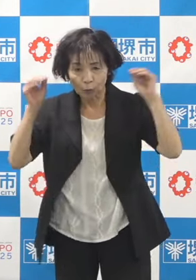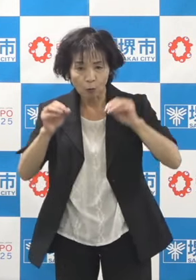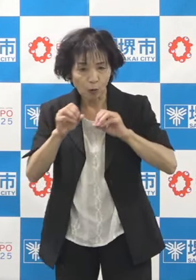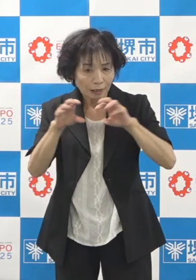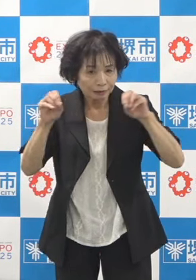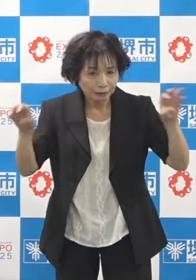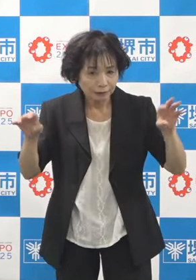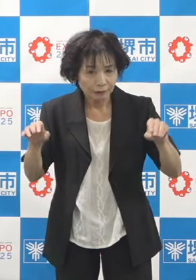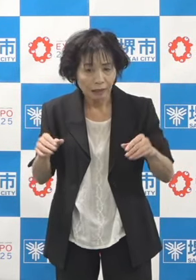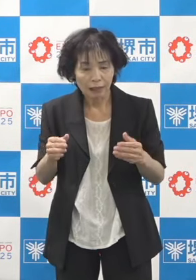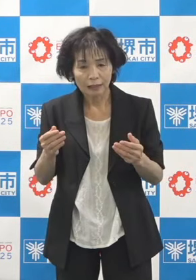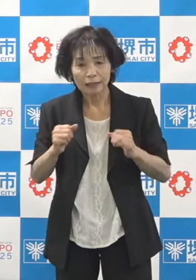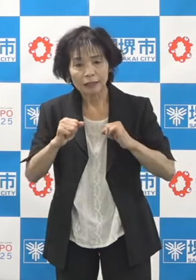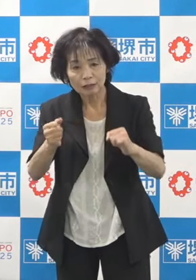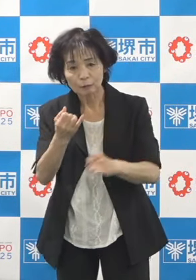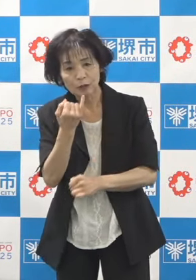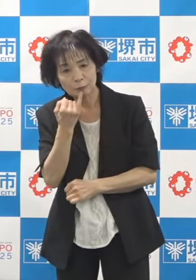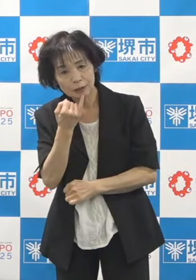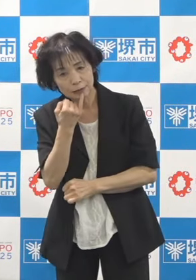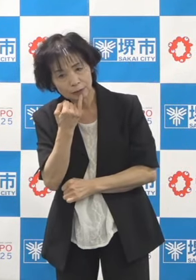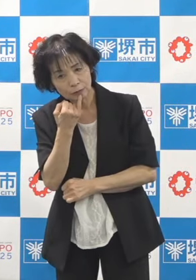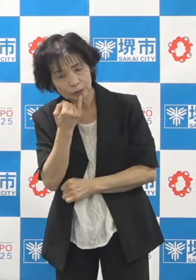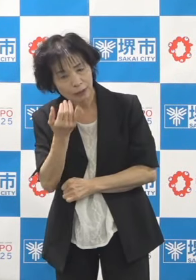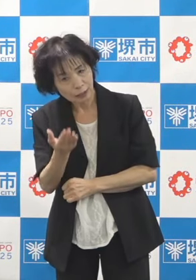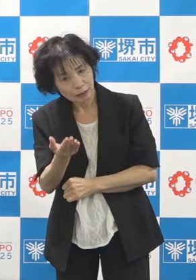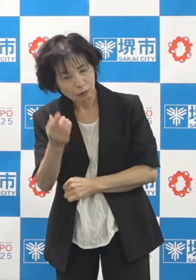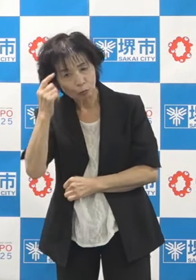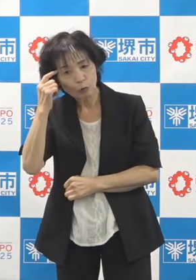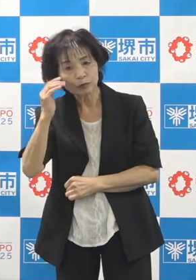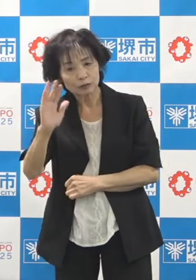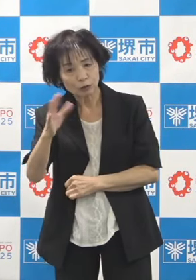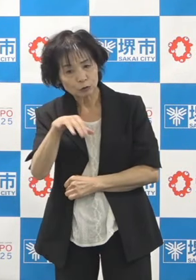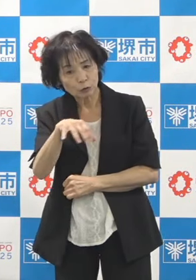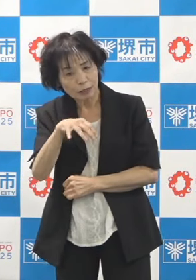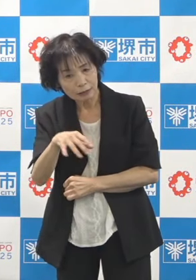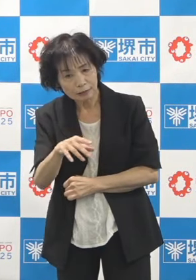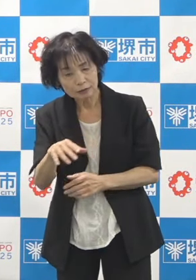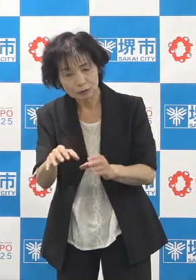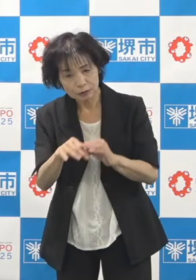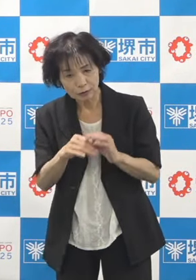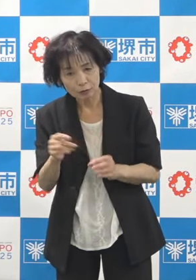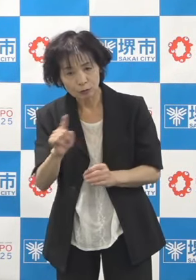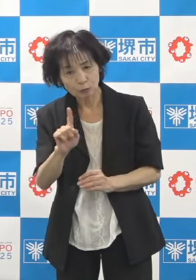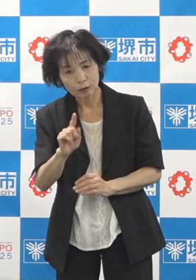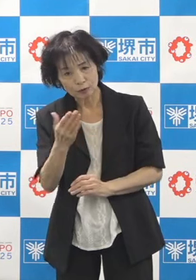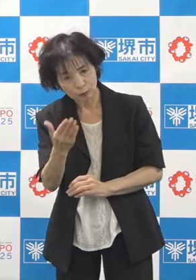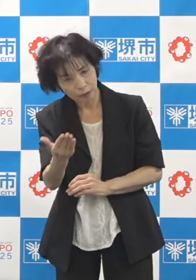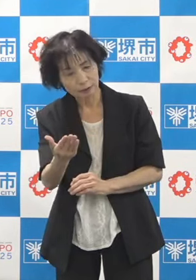が国からなされてもいいんではないかというような意見もあるんですけれども、その辺についてはどうお考えでしょうか。 はい、